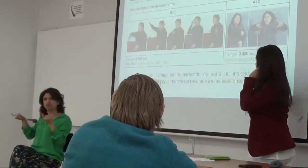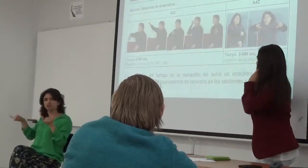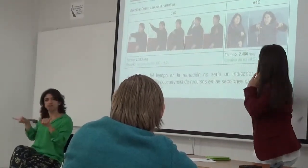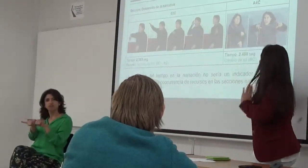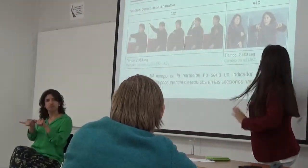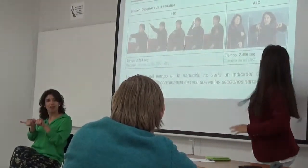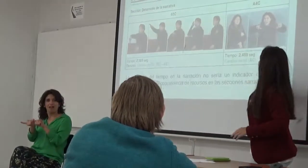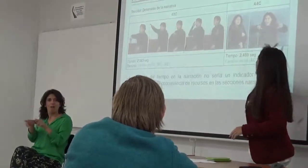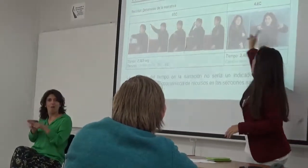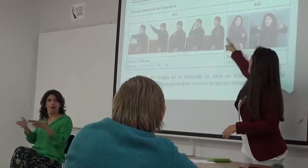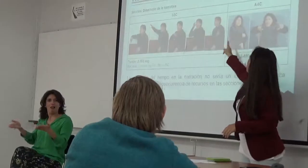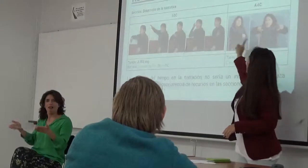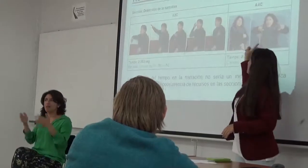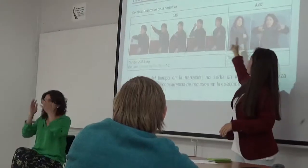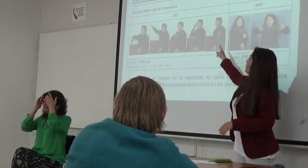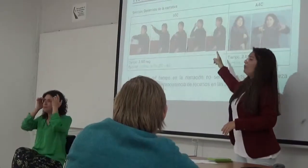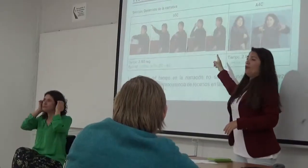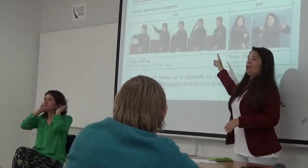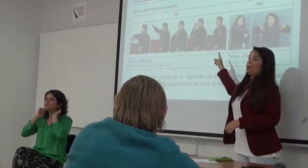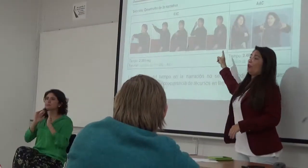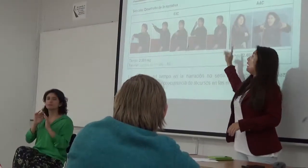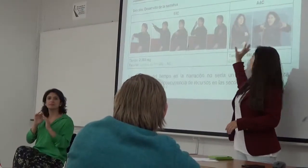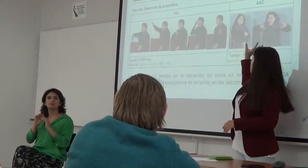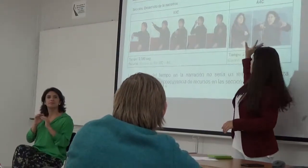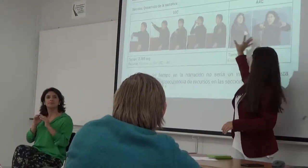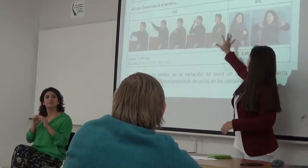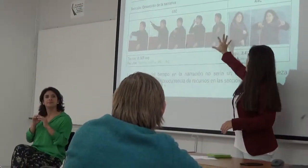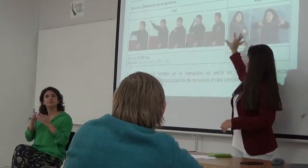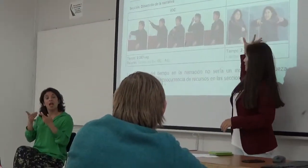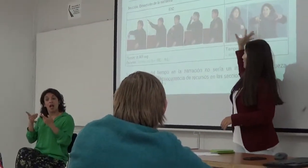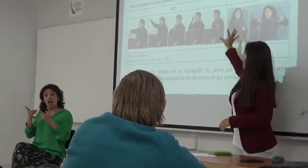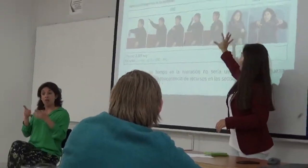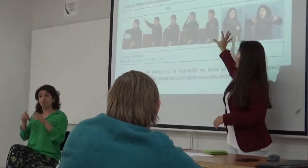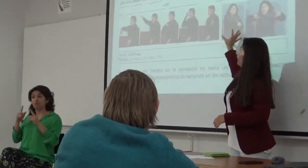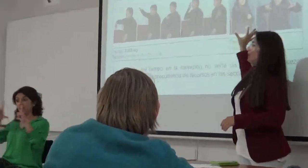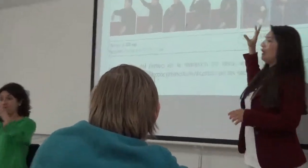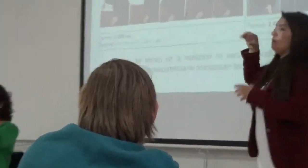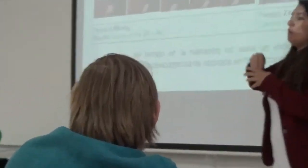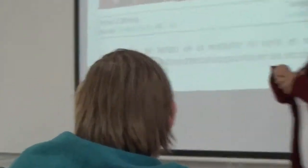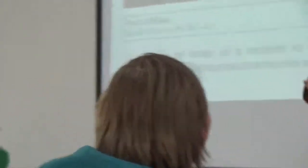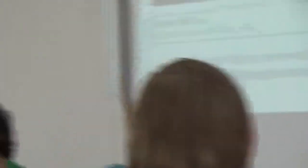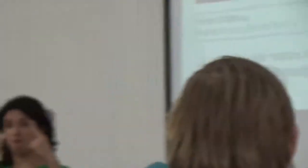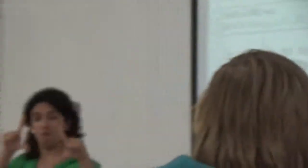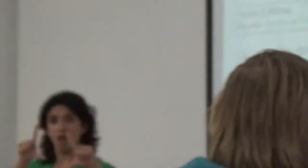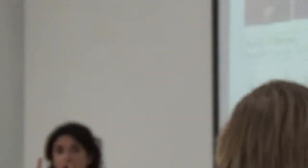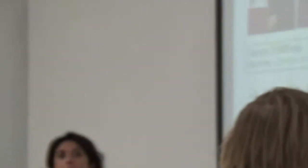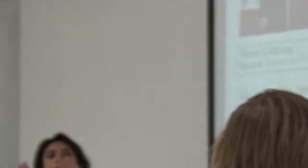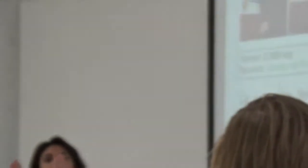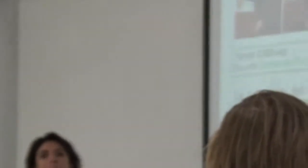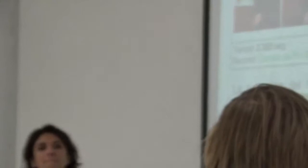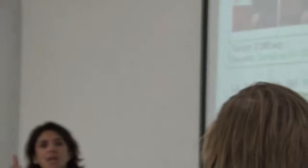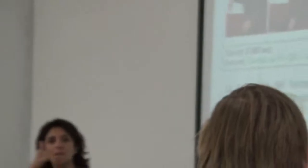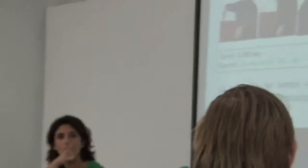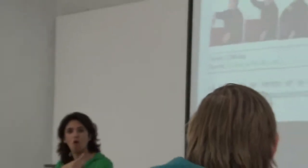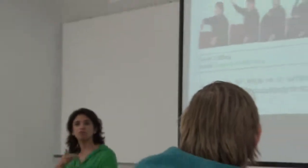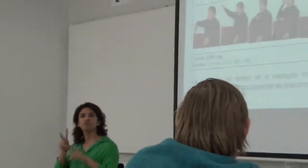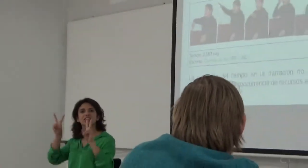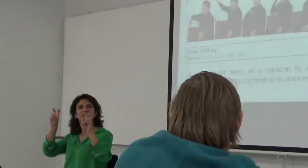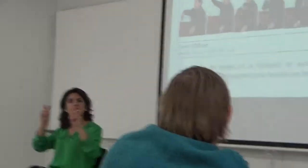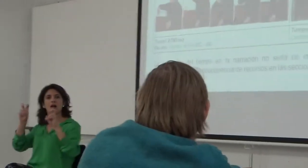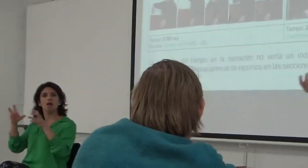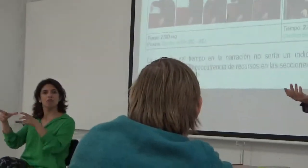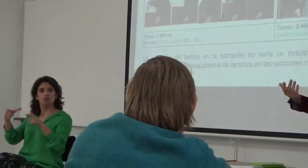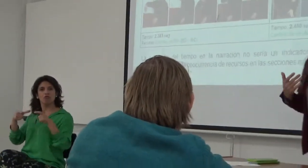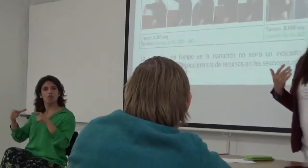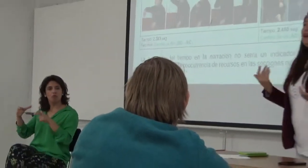textos muy pequeñitos. Y ambos textos corresponden, perdón, ambas imágenes acá corresponden al mismo texto que es cumpleaños. Por lo